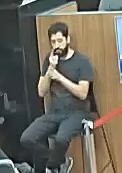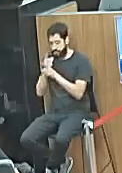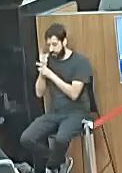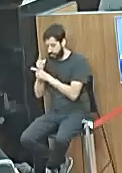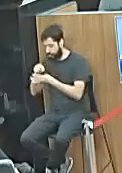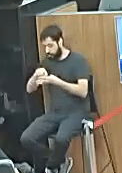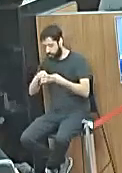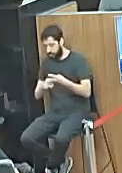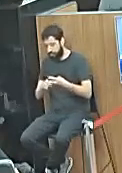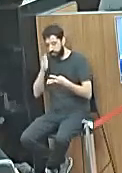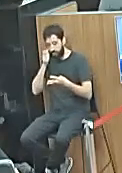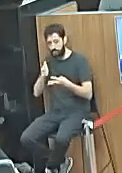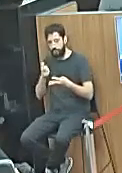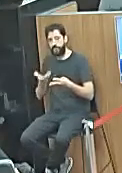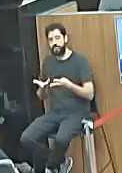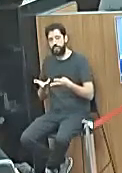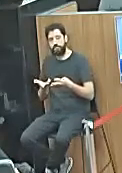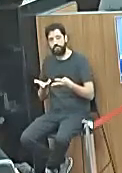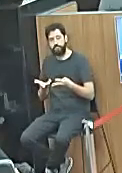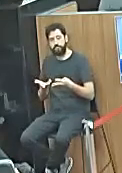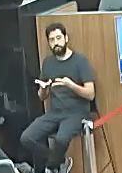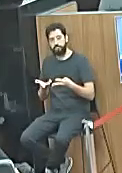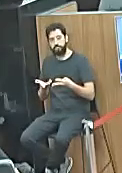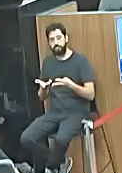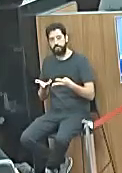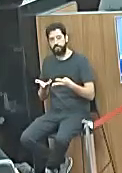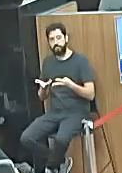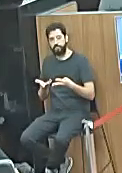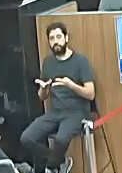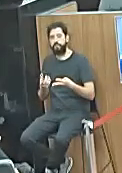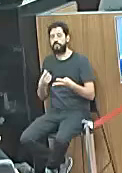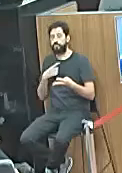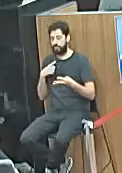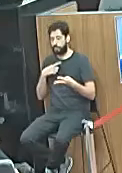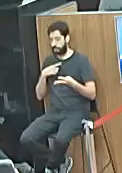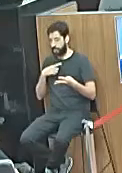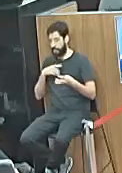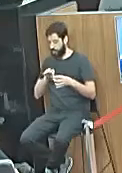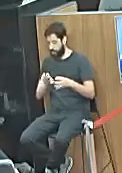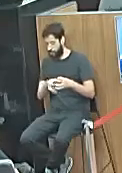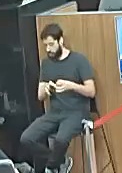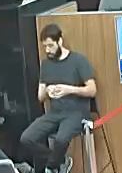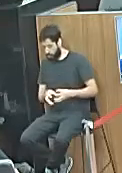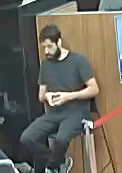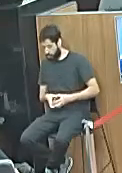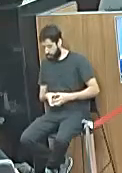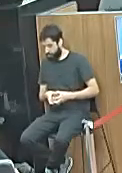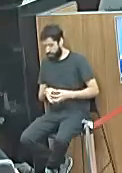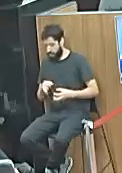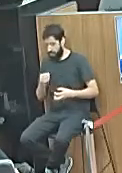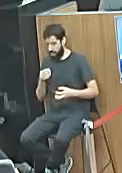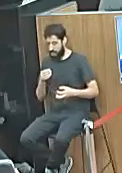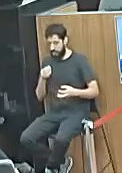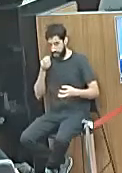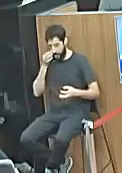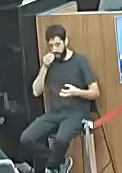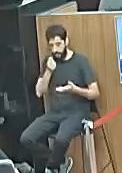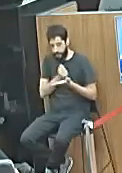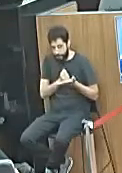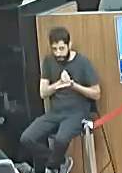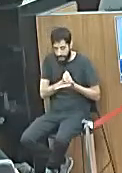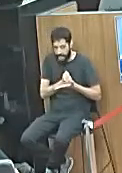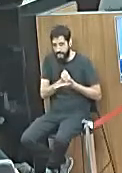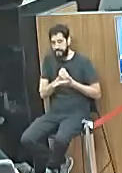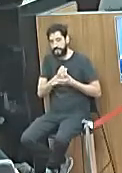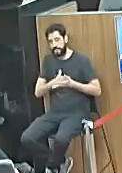quatro áreas de interesse que com forro conformaram os subgrupos atenção básica atenção secundária e